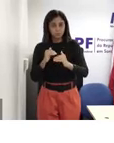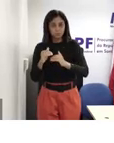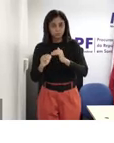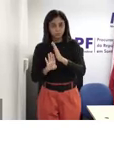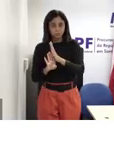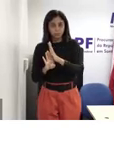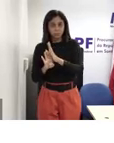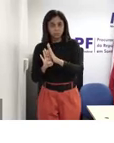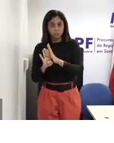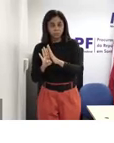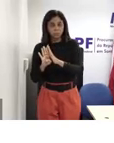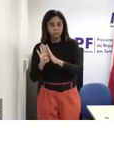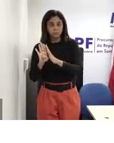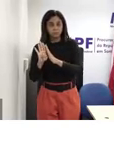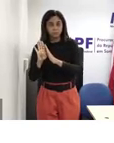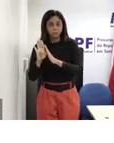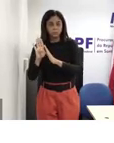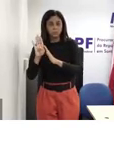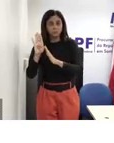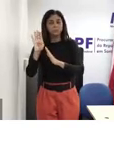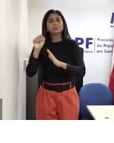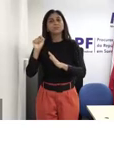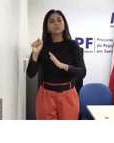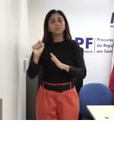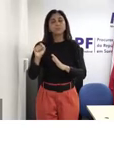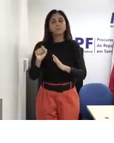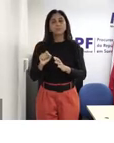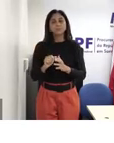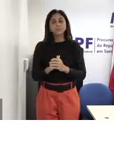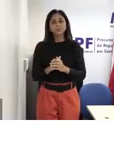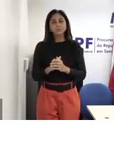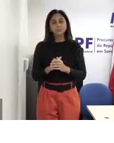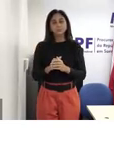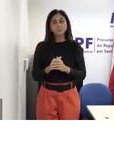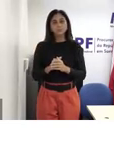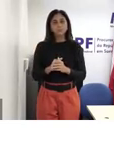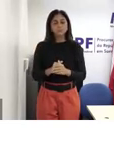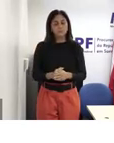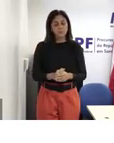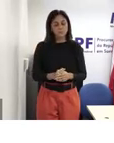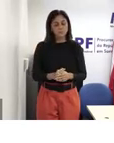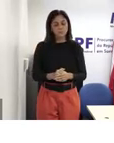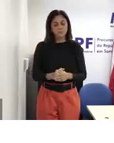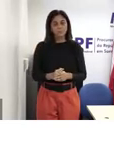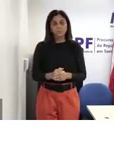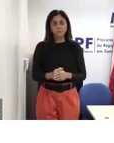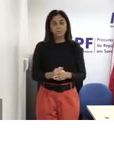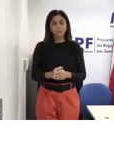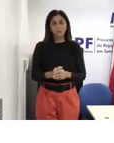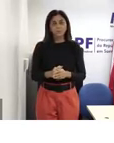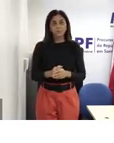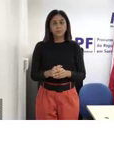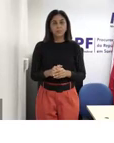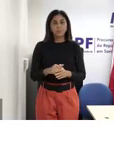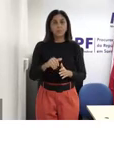em 2023 também teve uma uma queda no número de índices de alguns crimes de ódio Mas aquelas